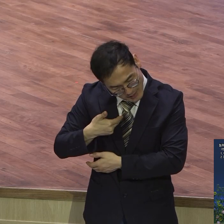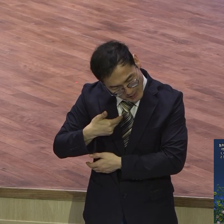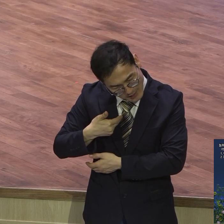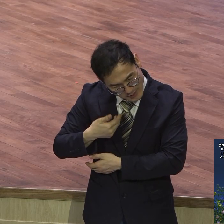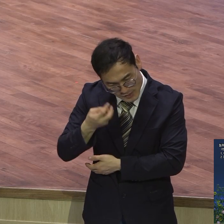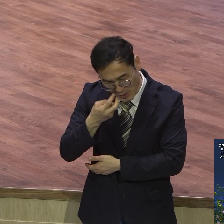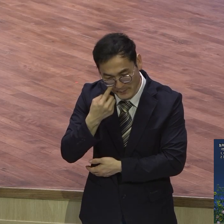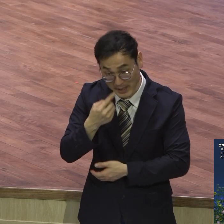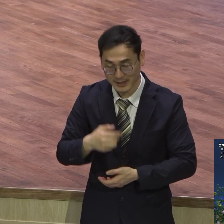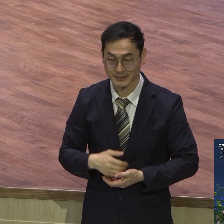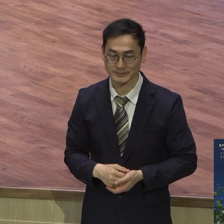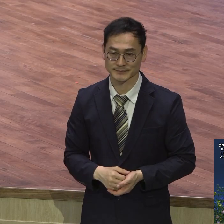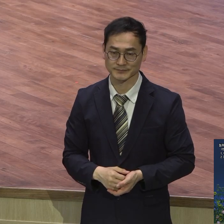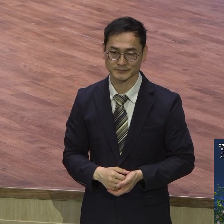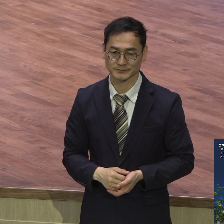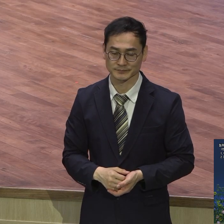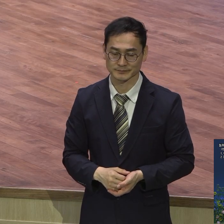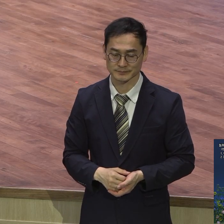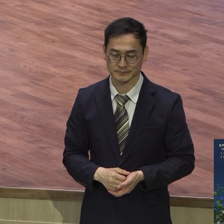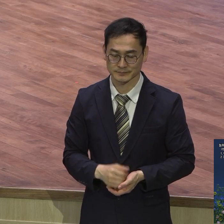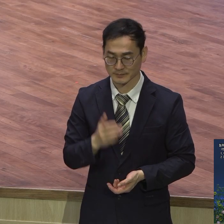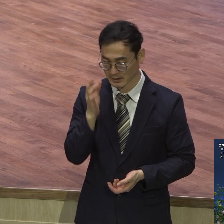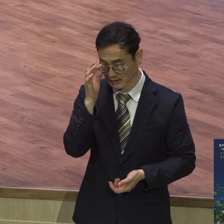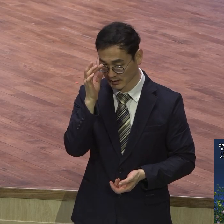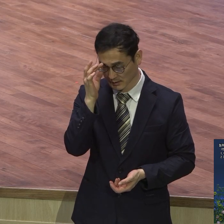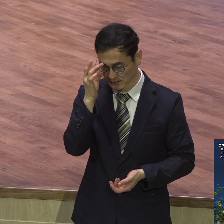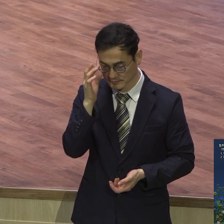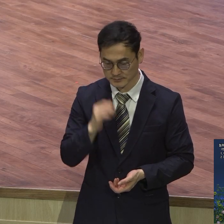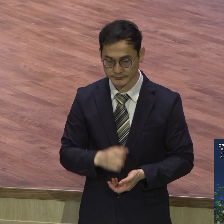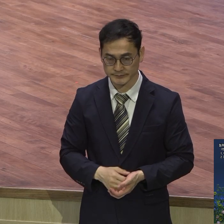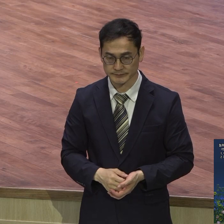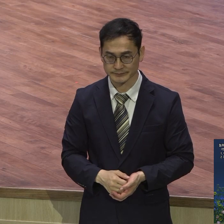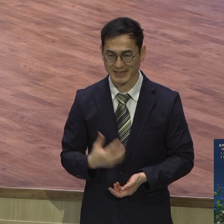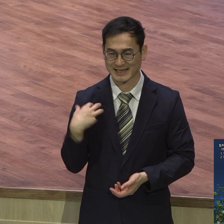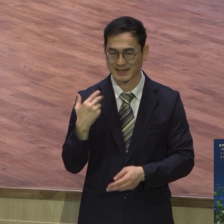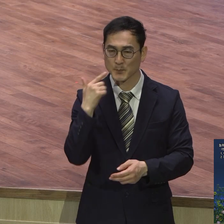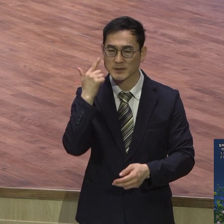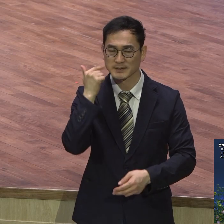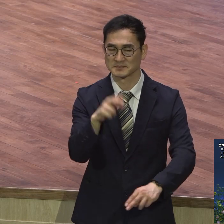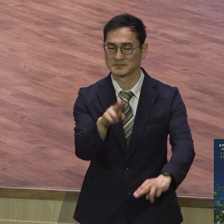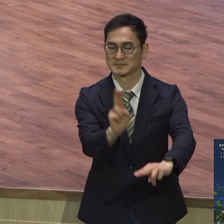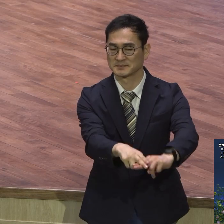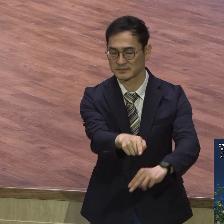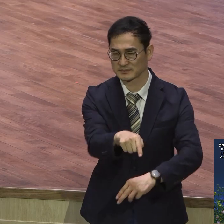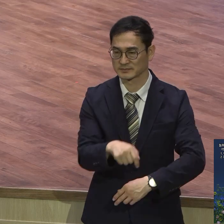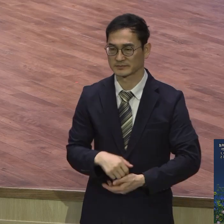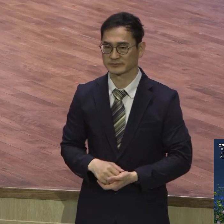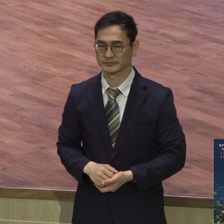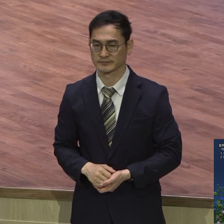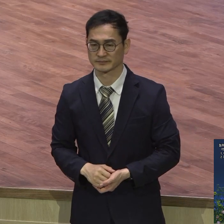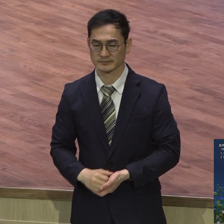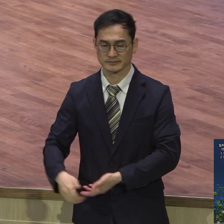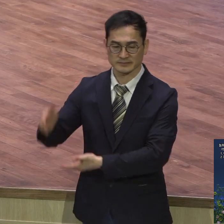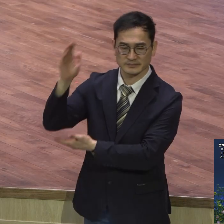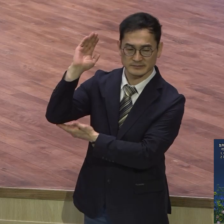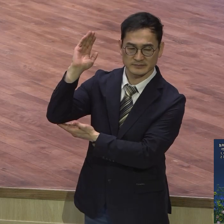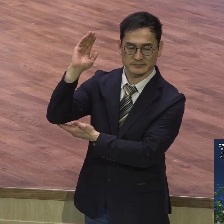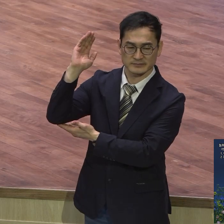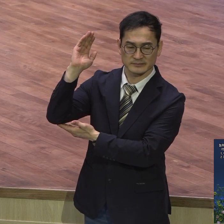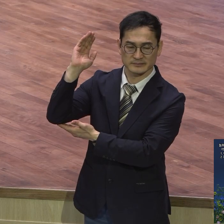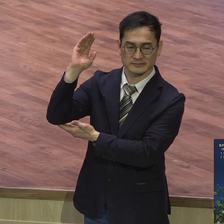쉽게 표현할게요 여기 단위 목사 거기 앉아있다 여러분 말을 어떻게 하겠어요 함부로 말하겠어요